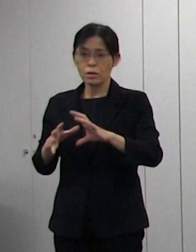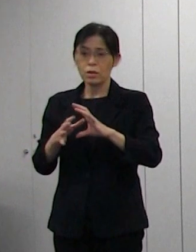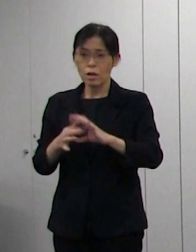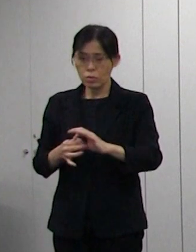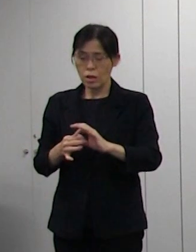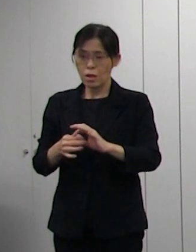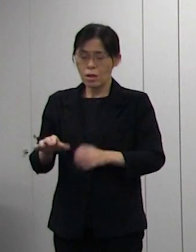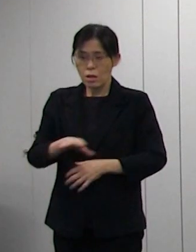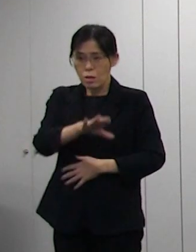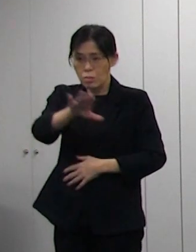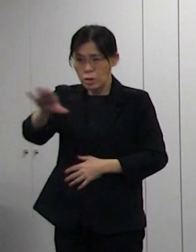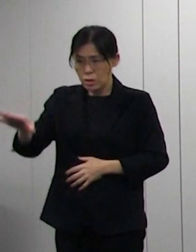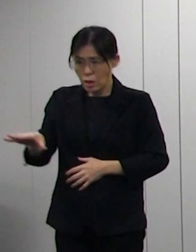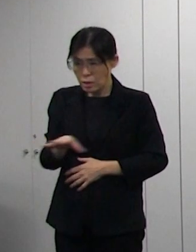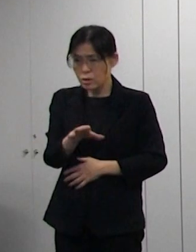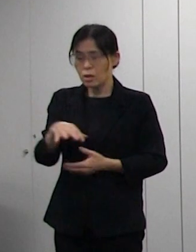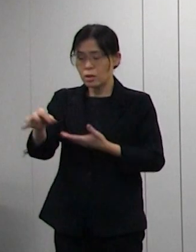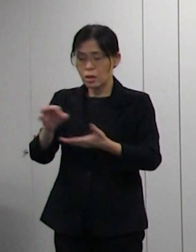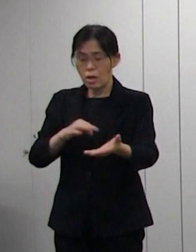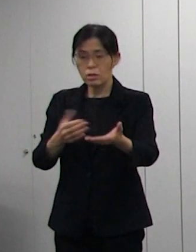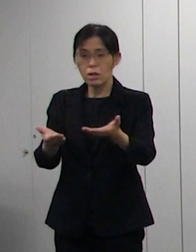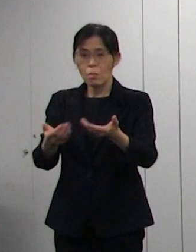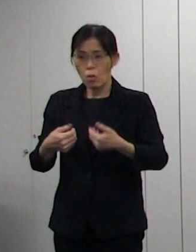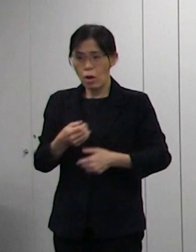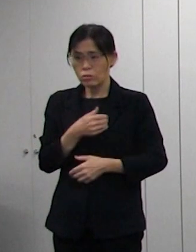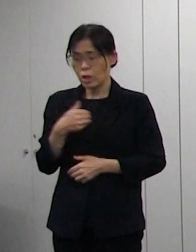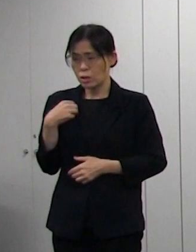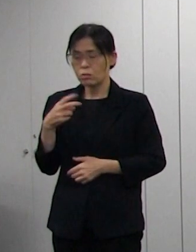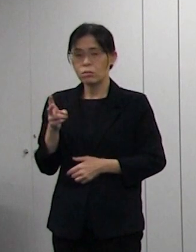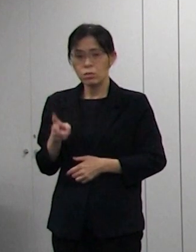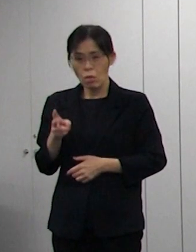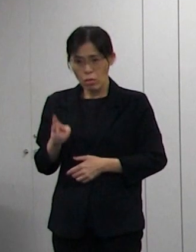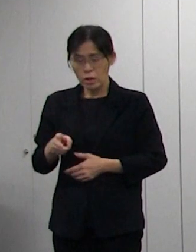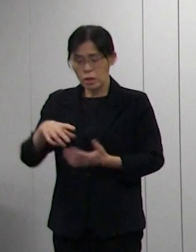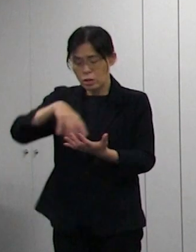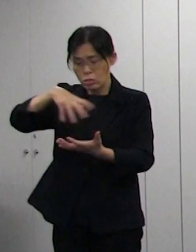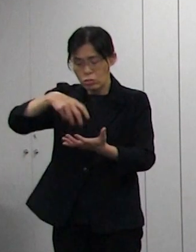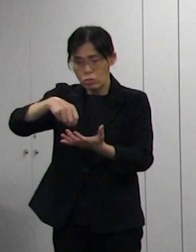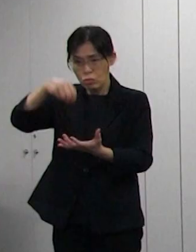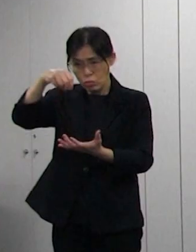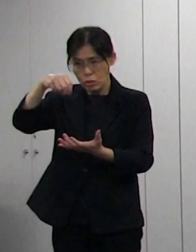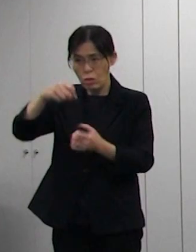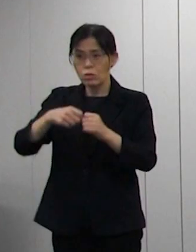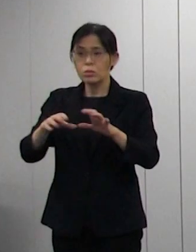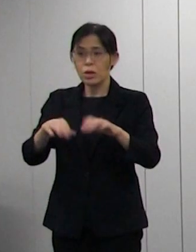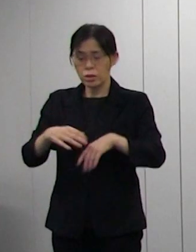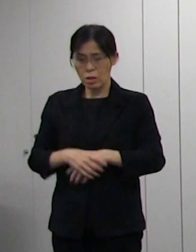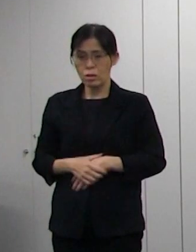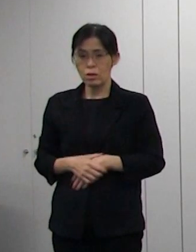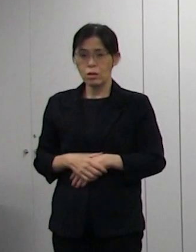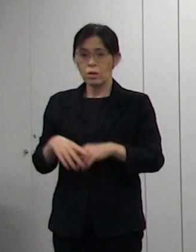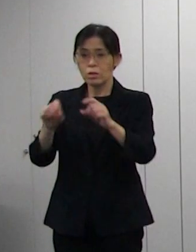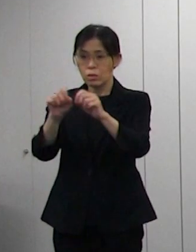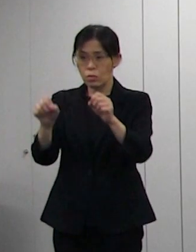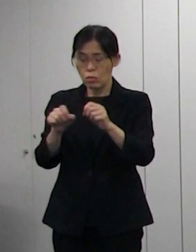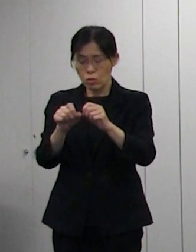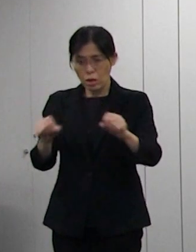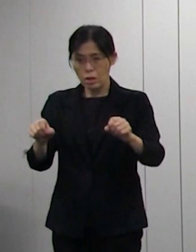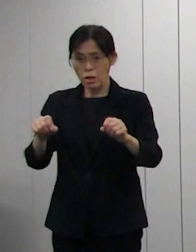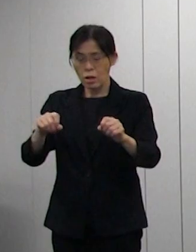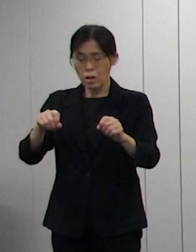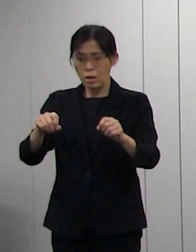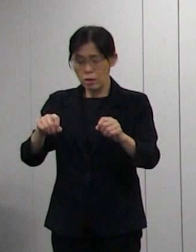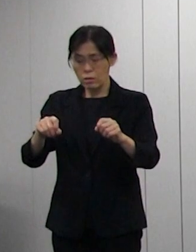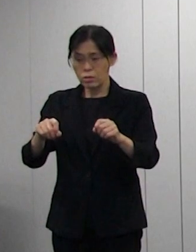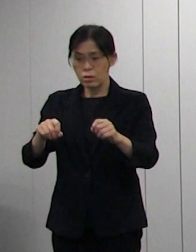た方全員に購入していただけるよう購入冊子の抽選を行いました。その結果、購入希